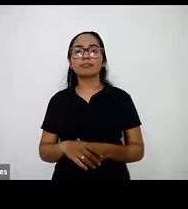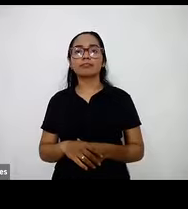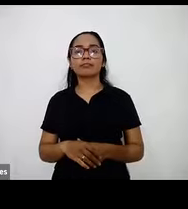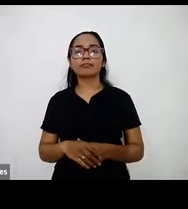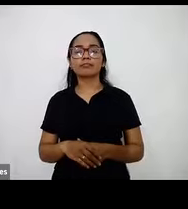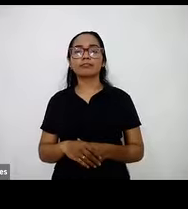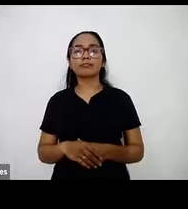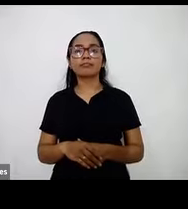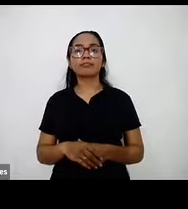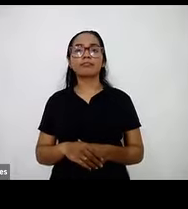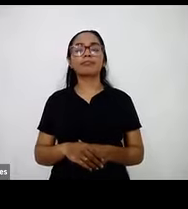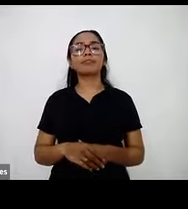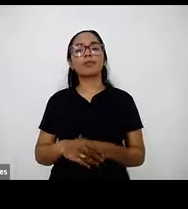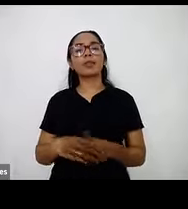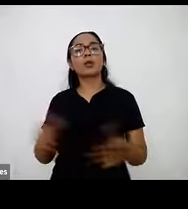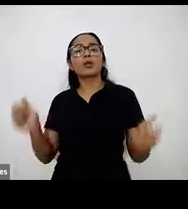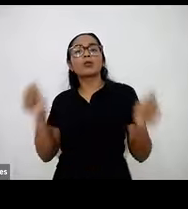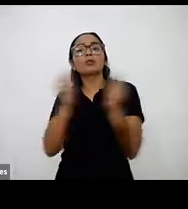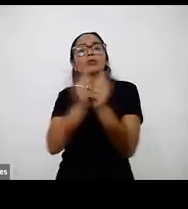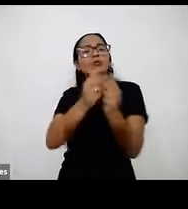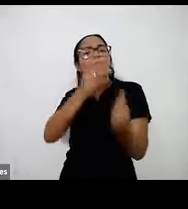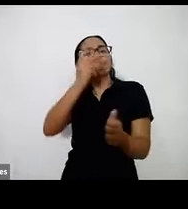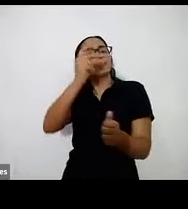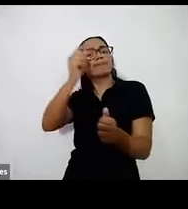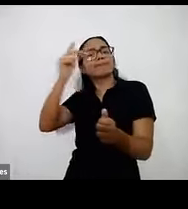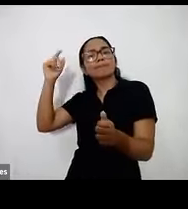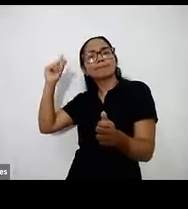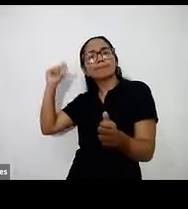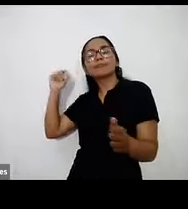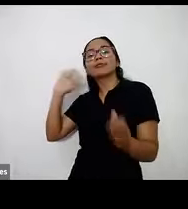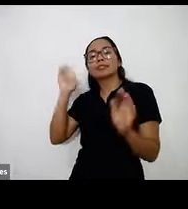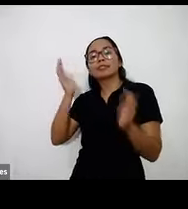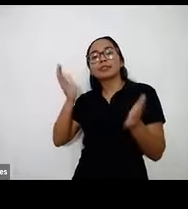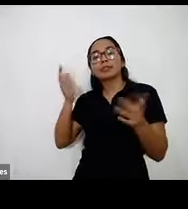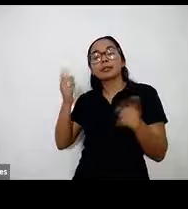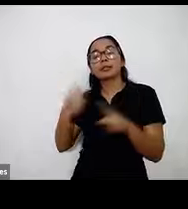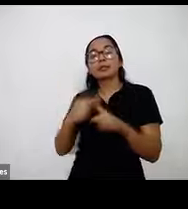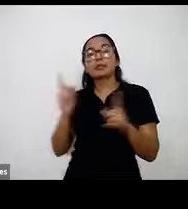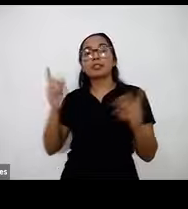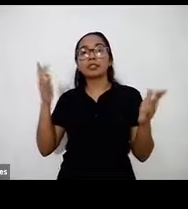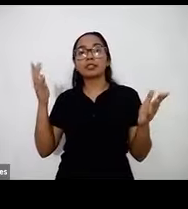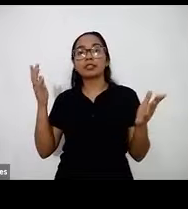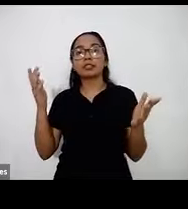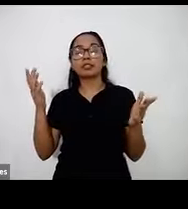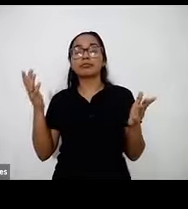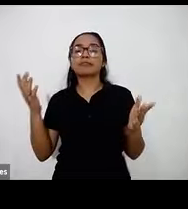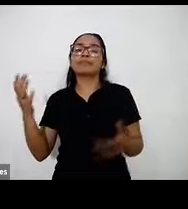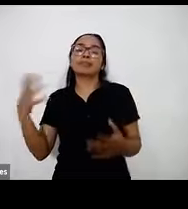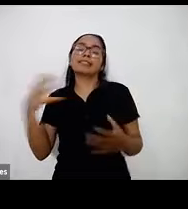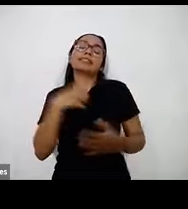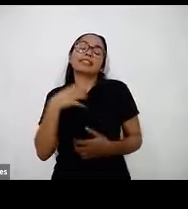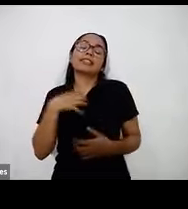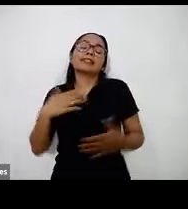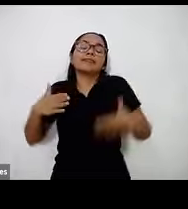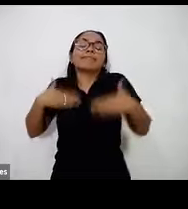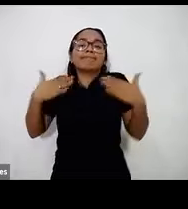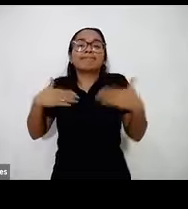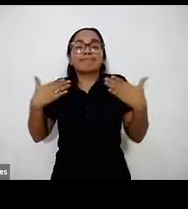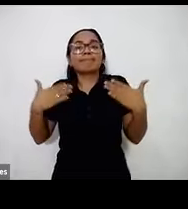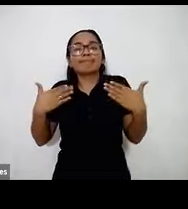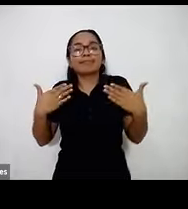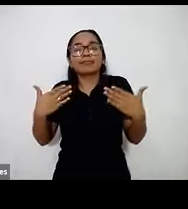tempo, né, e outros nem tanto, mas é uma alegria estar aqui, podendo conversar com